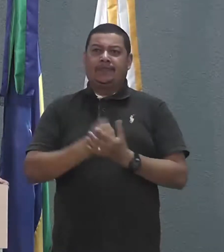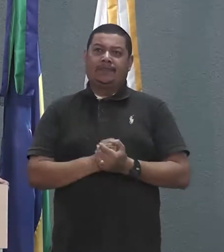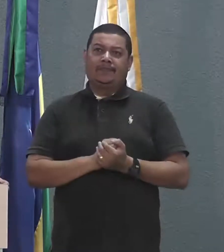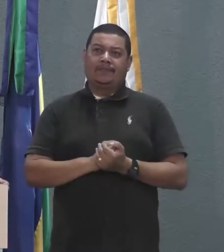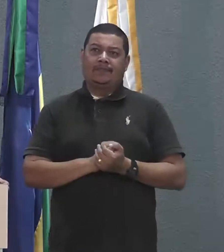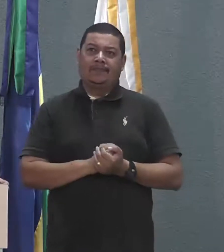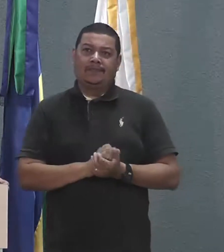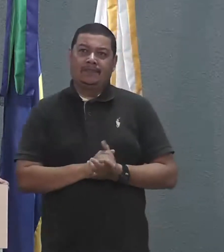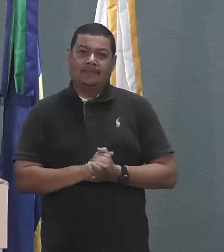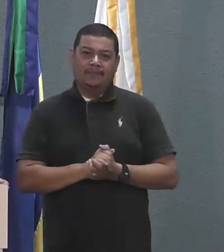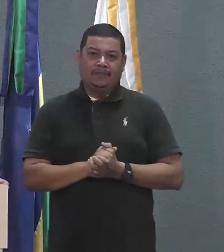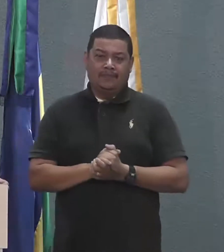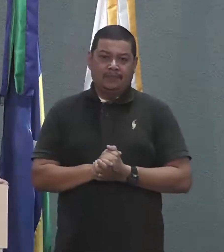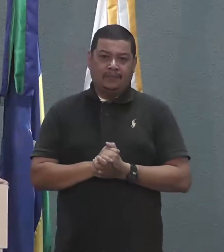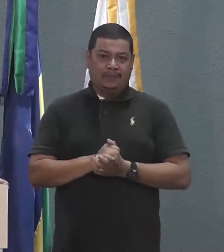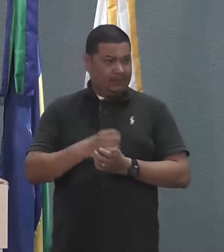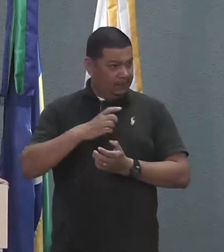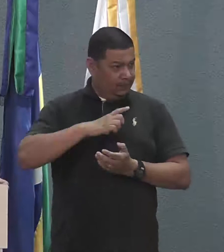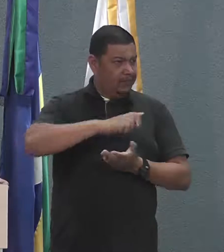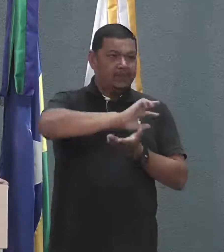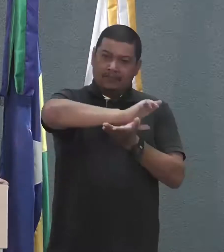Acidentes acontecem,